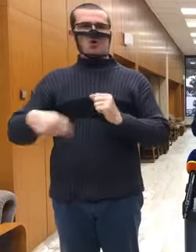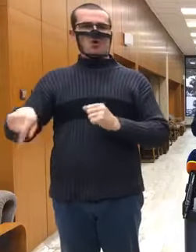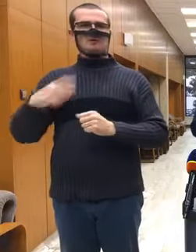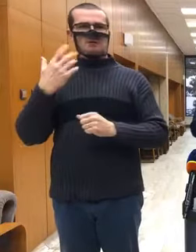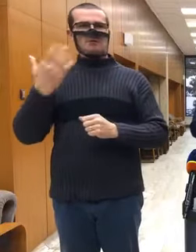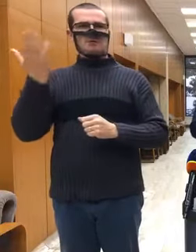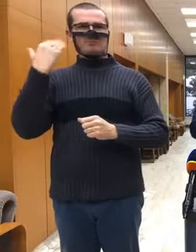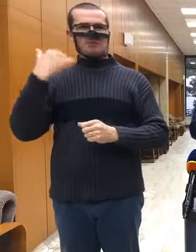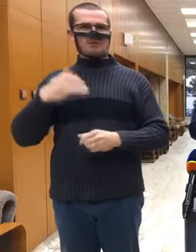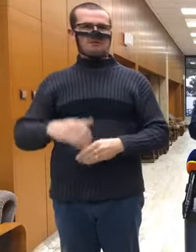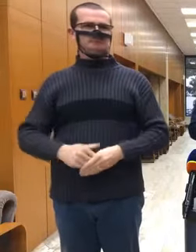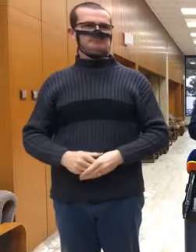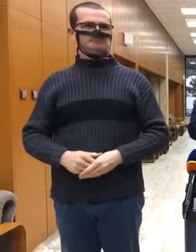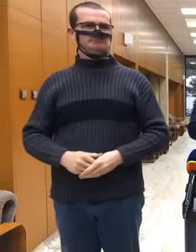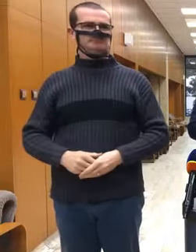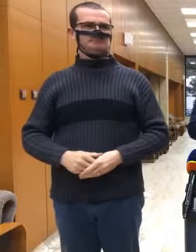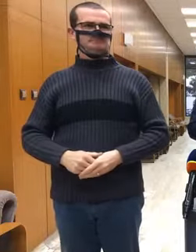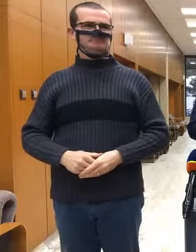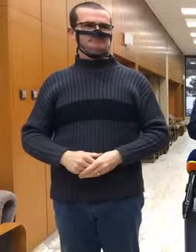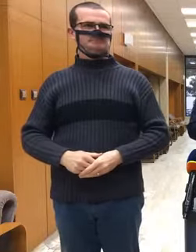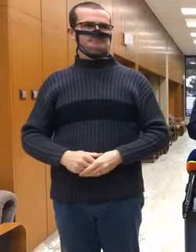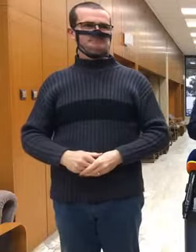uzavrela.